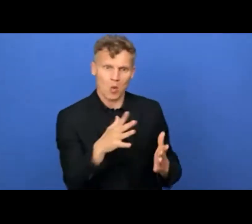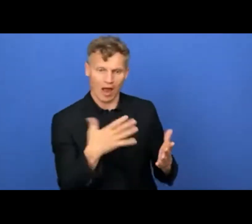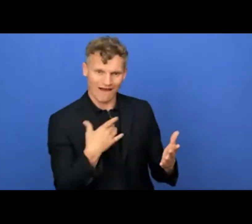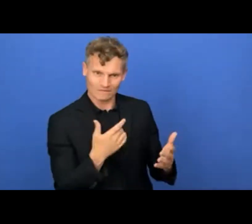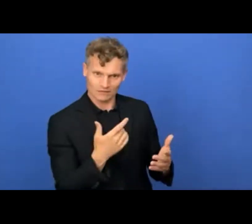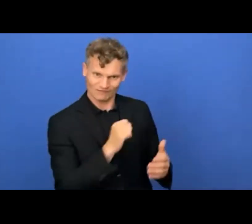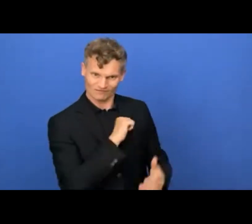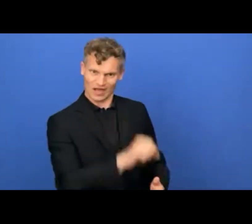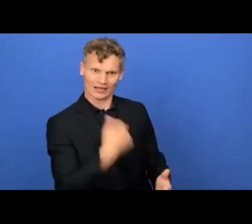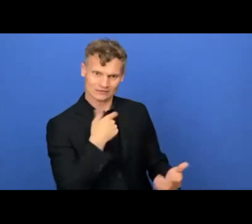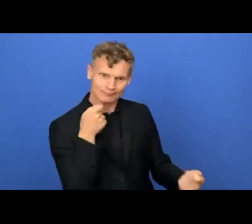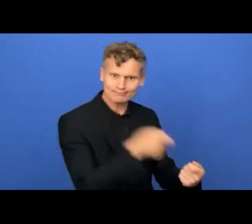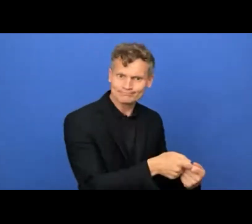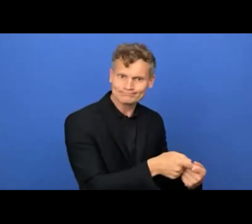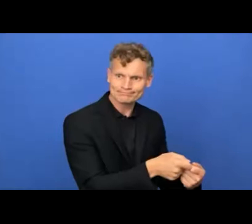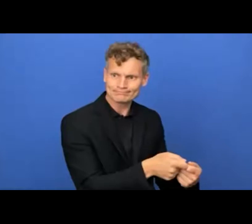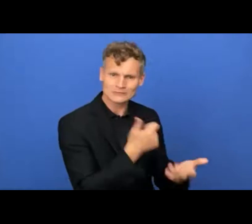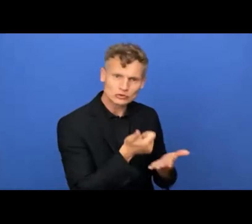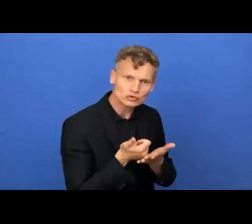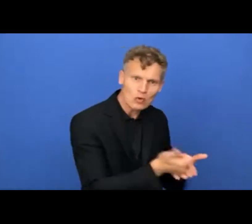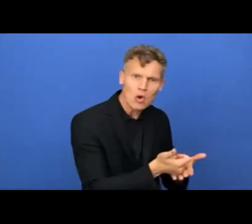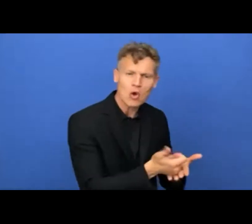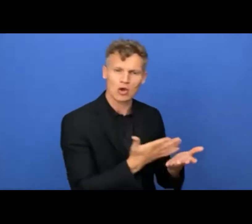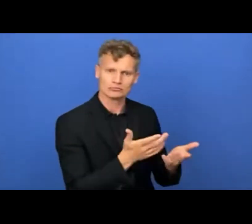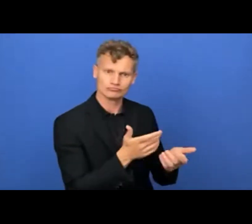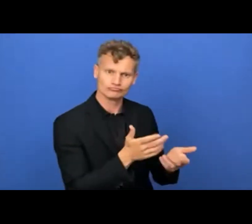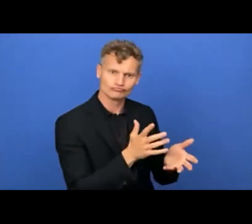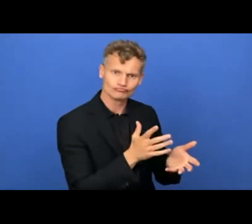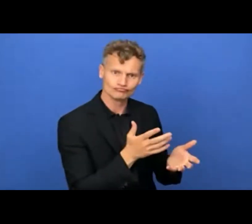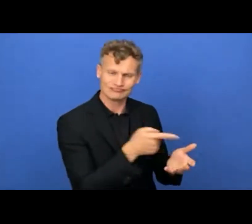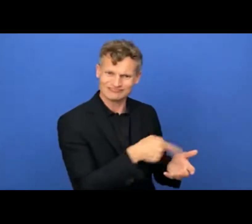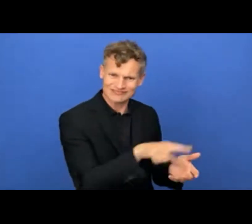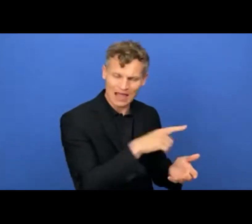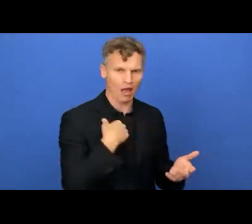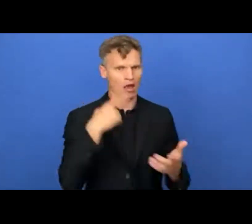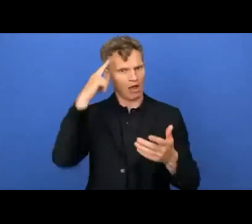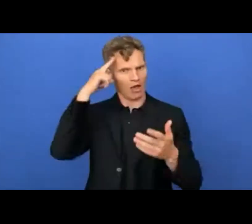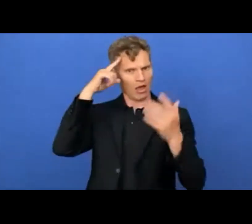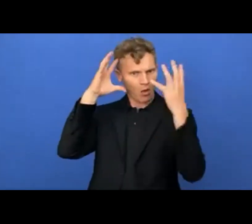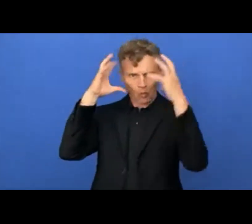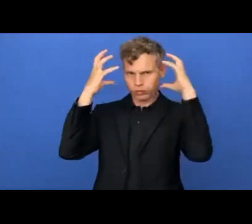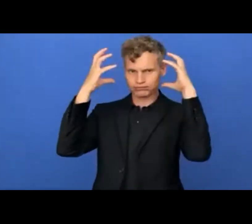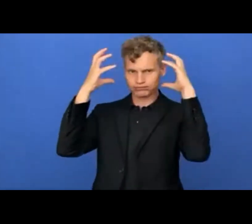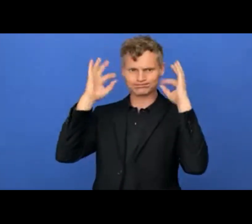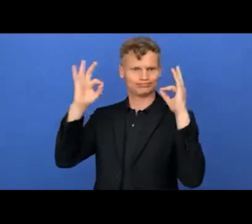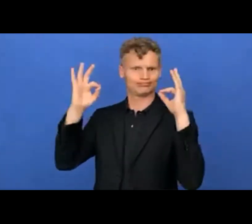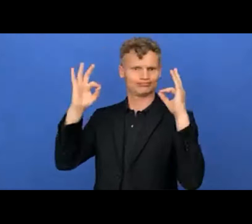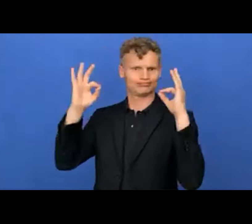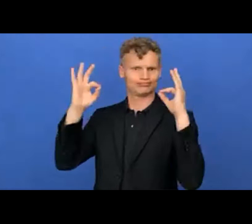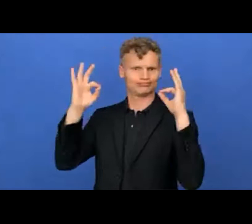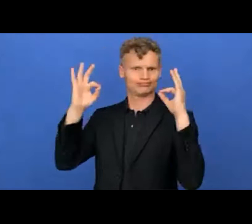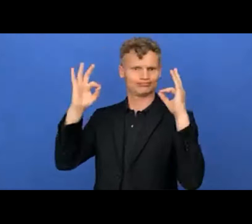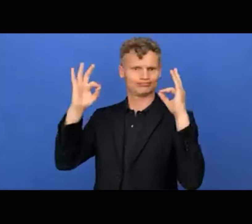et d'offrir un soutien adapté lorsqu'il est nécessaire. C'est un point important. Nos études